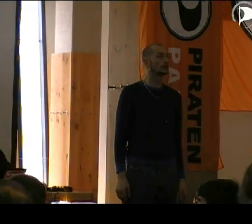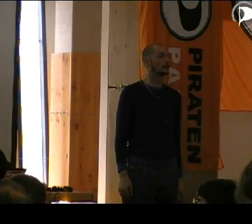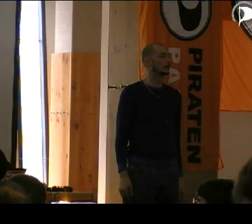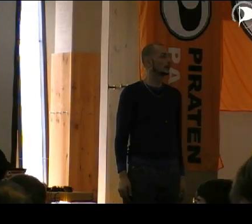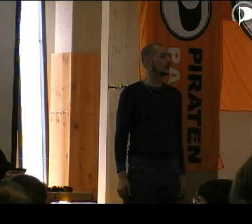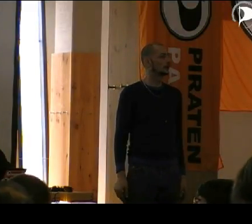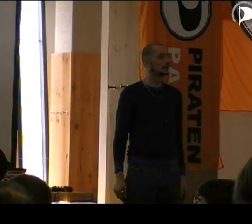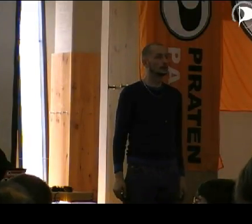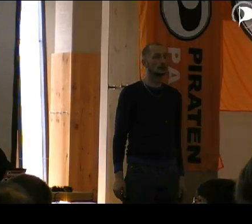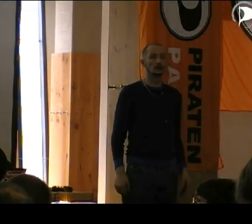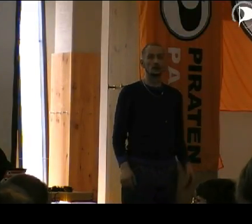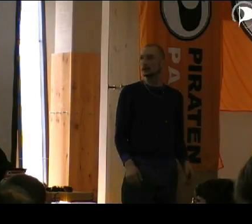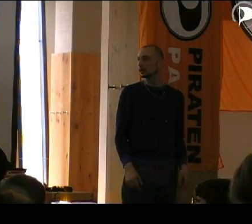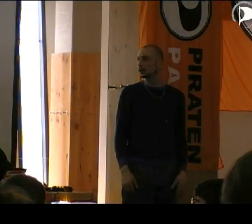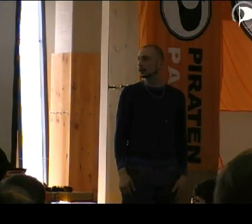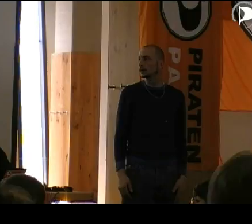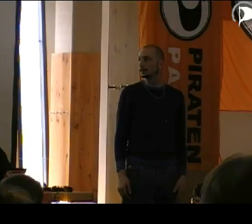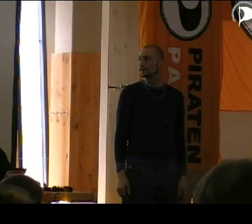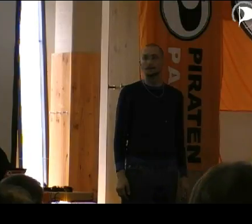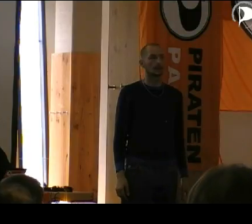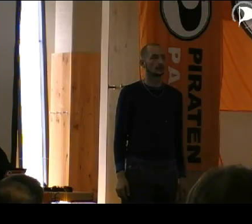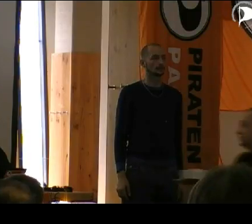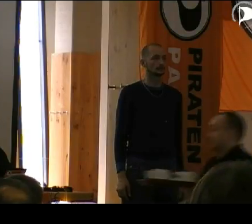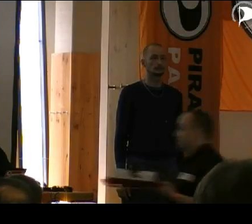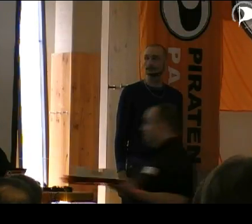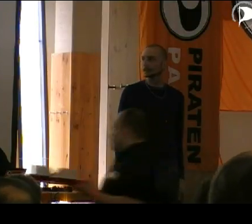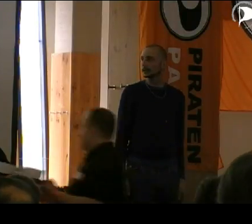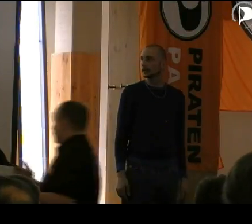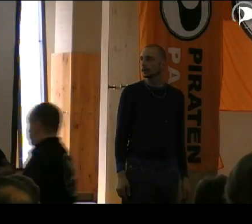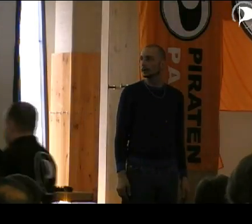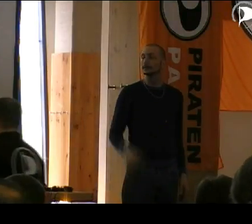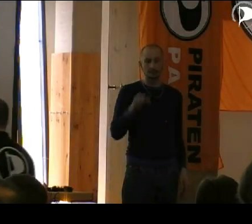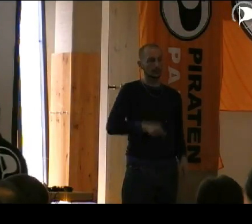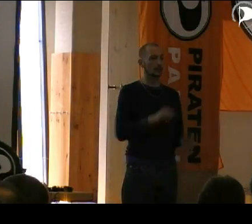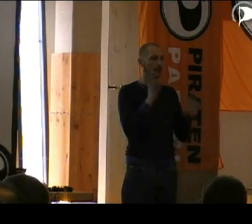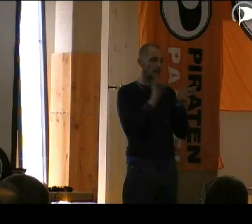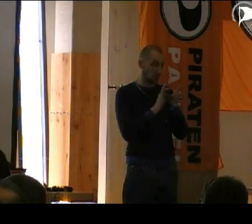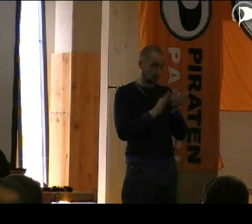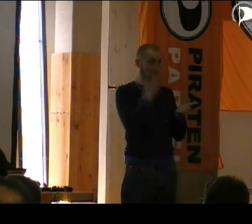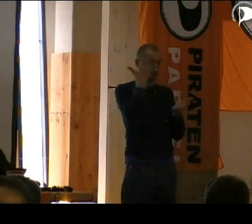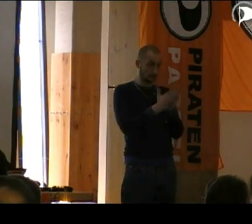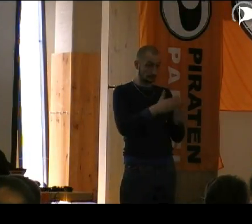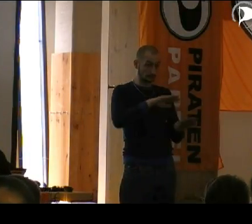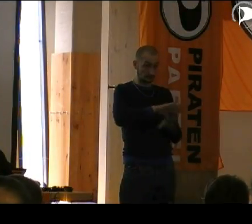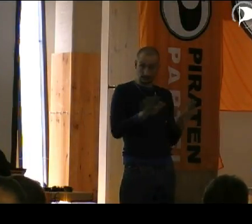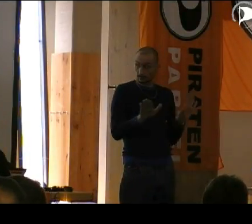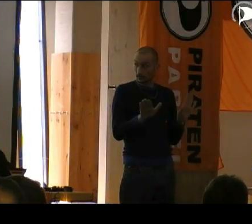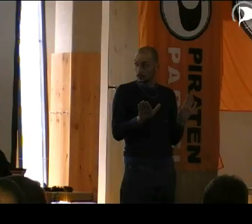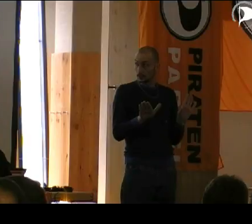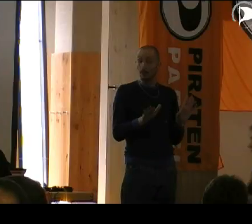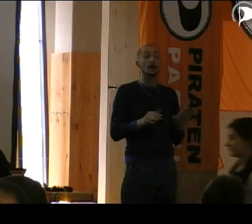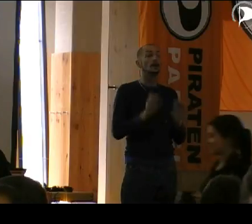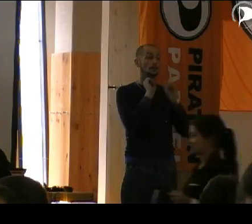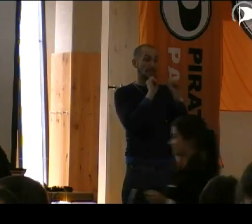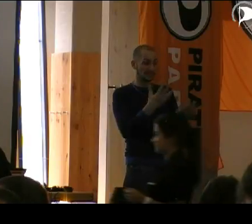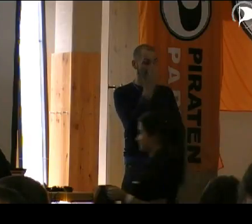gibt's nicht damit abgedeckt wenn ich der endlösung